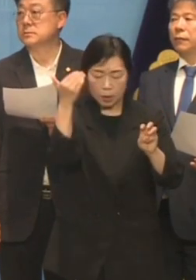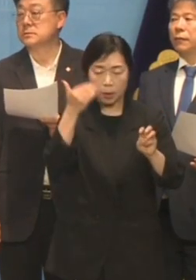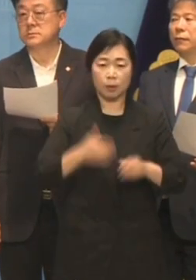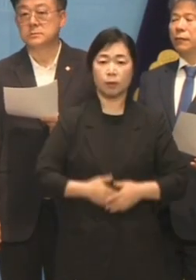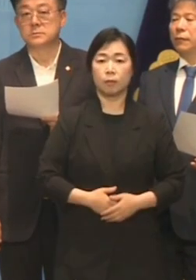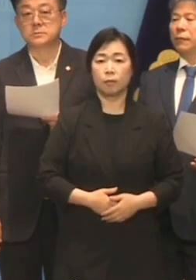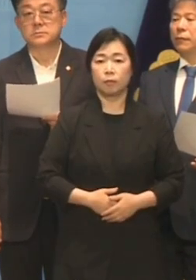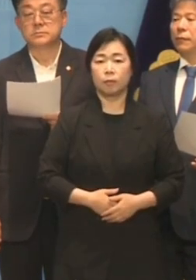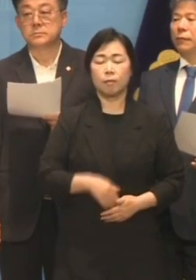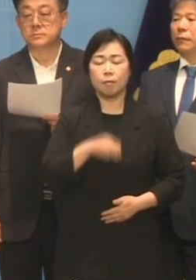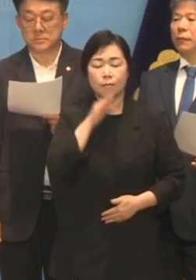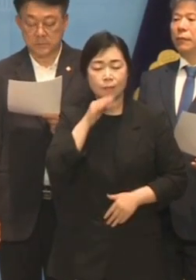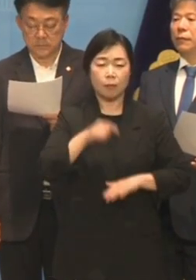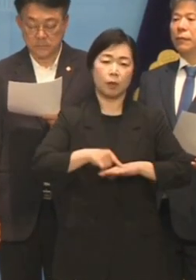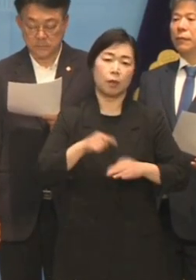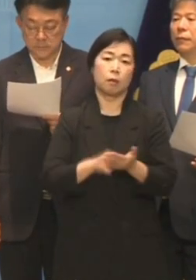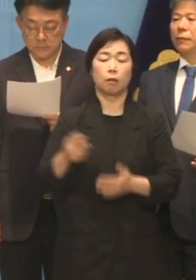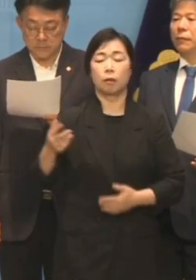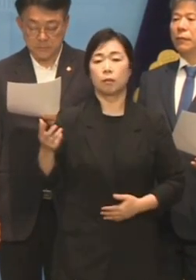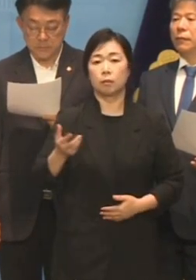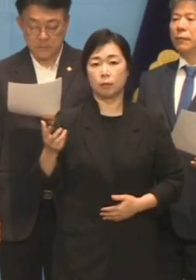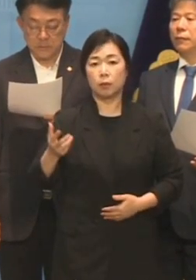마음이 찢어질 것 같습니다.